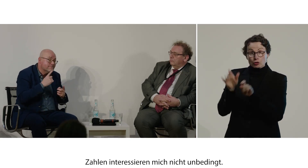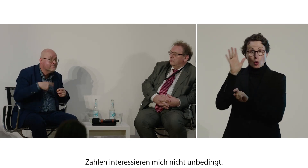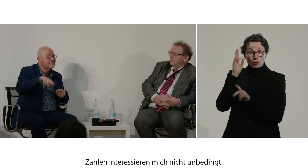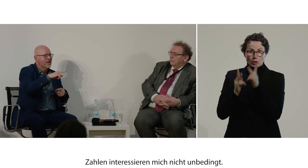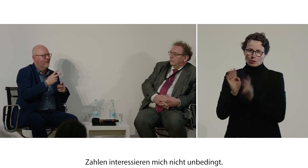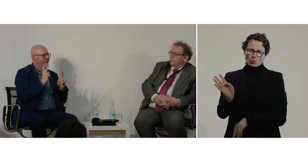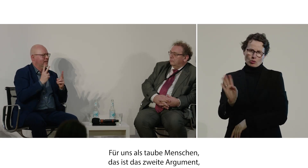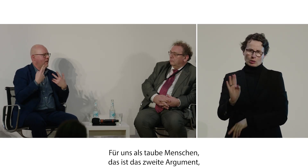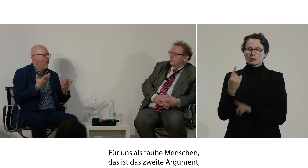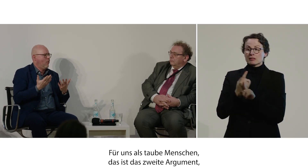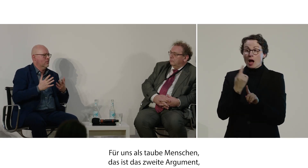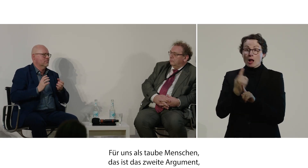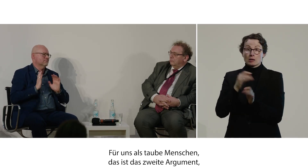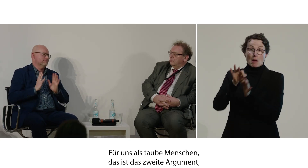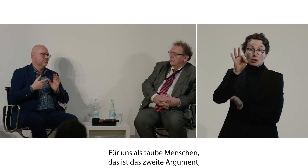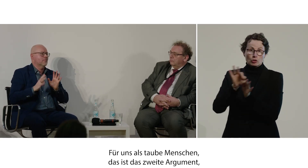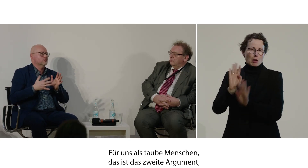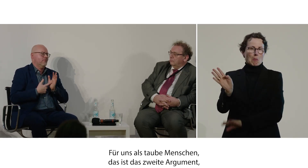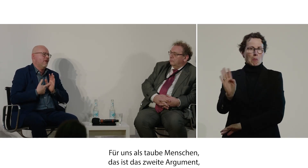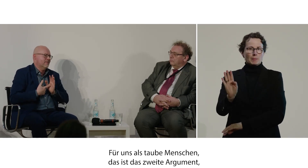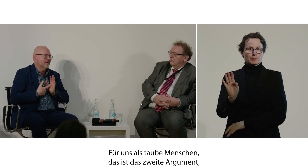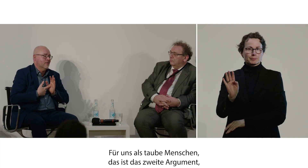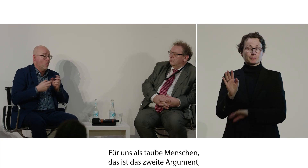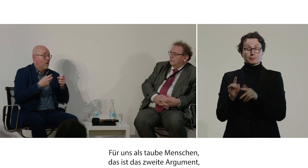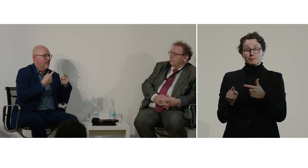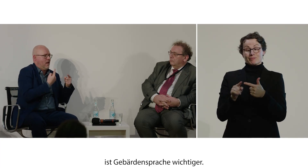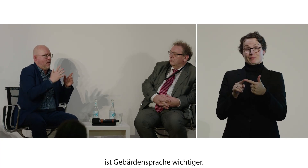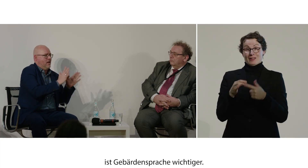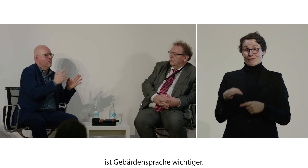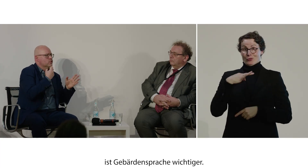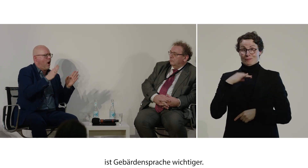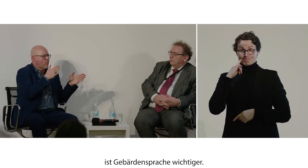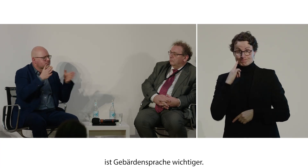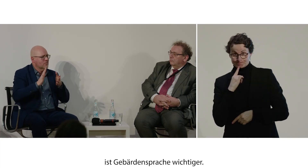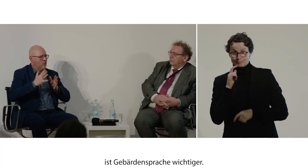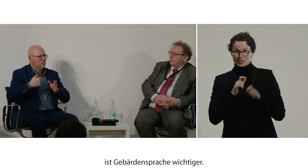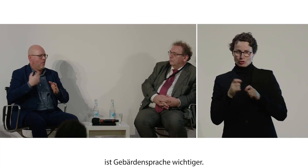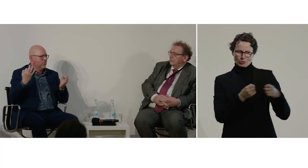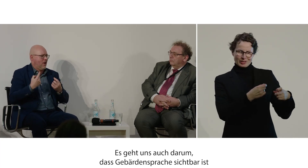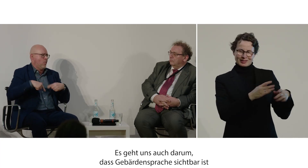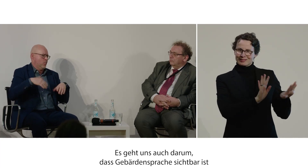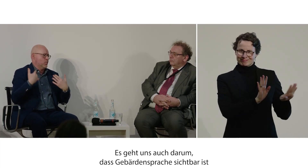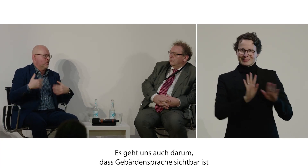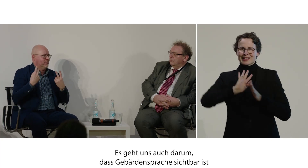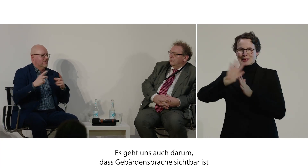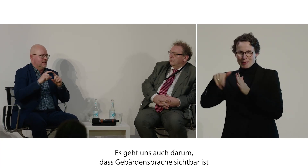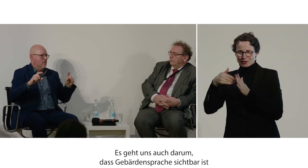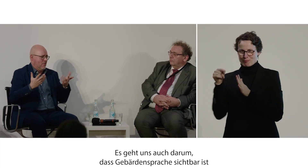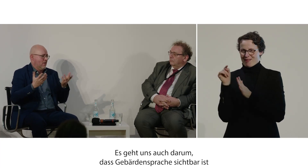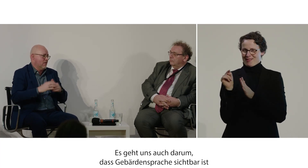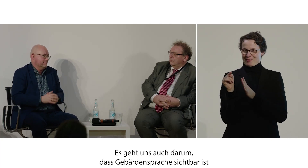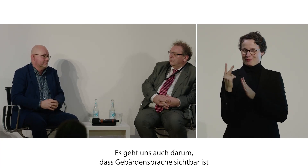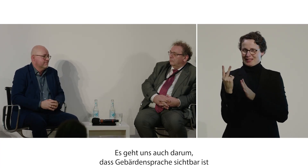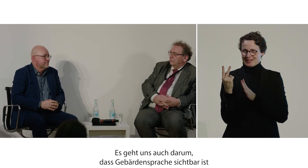Zahlen interessieren mich nicht unbedingt. Und für uns als Zaubermenschen, das ist das zweite Argument, ist das Thema Gewährdensprache das Wichtige. Also es geht uns auch